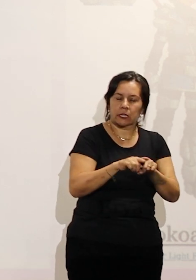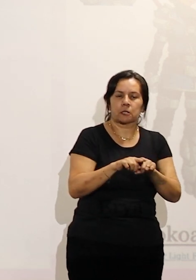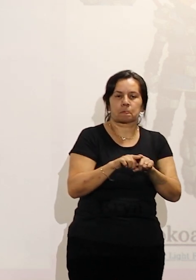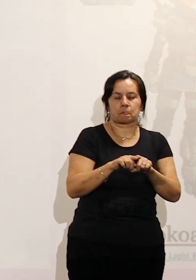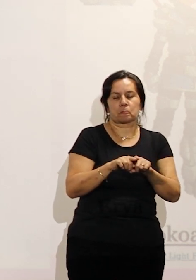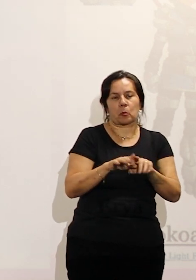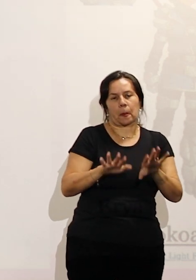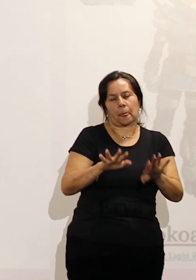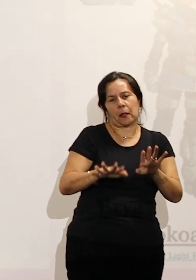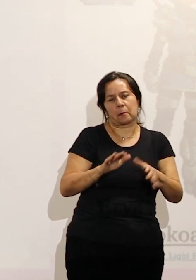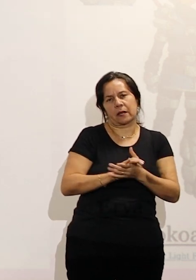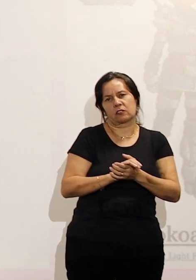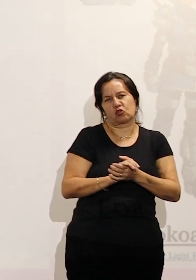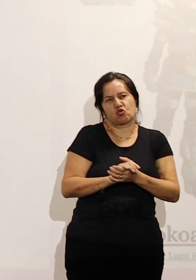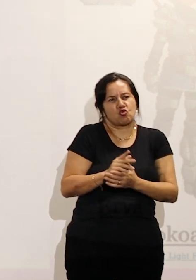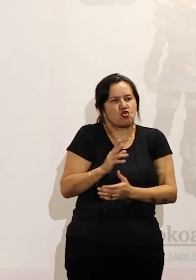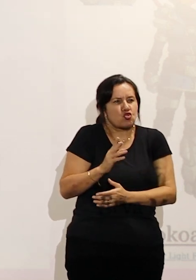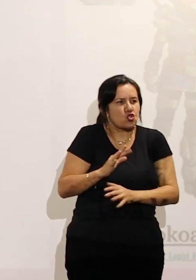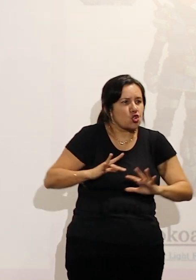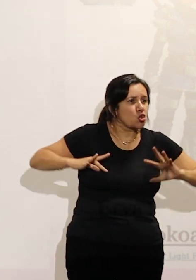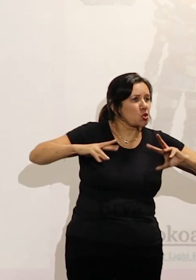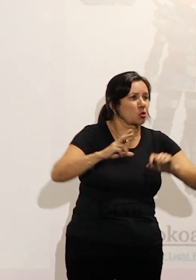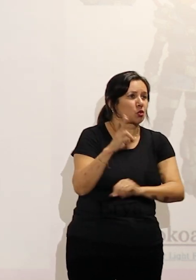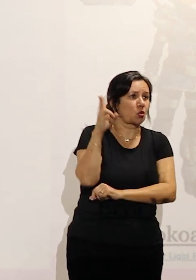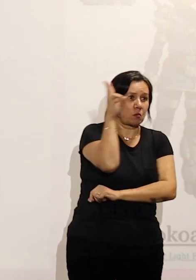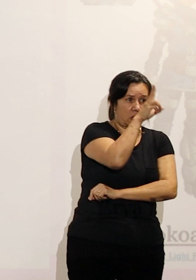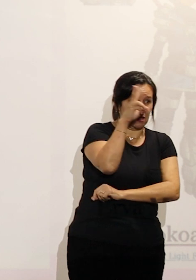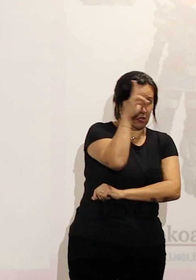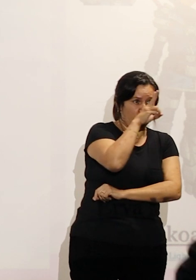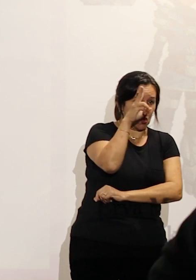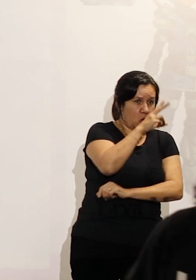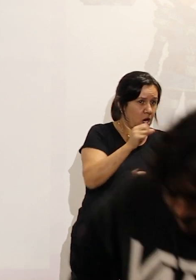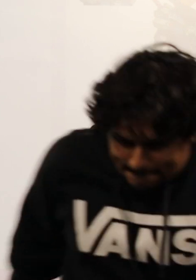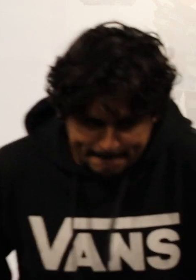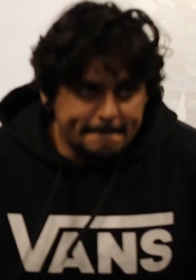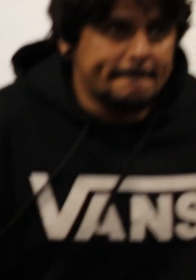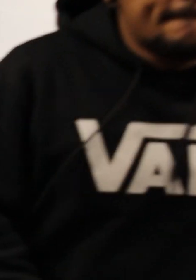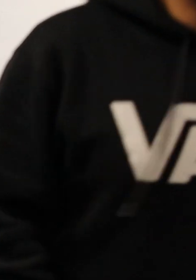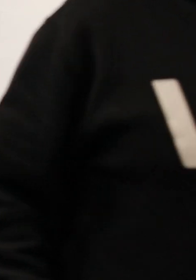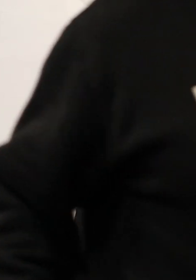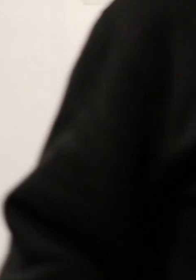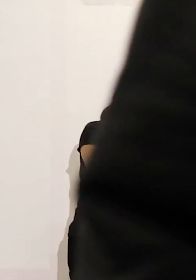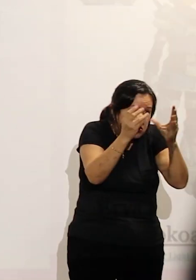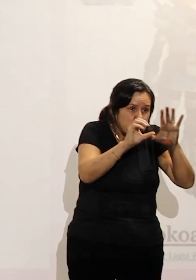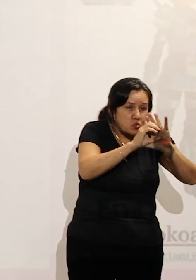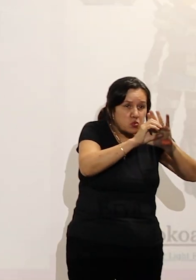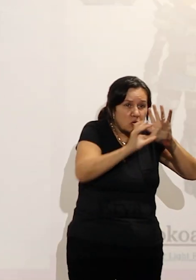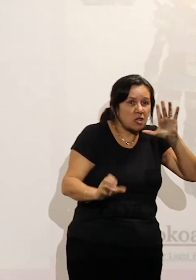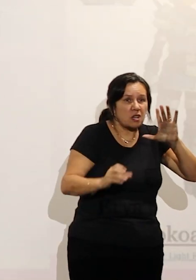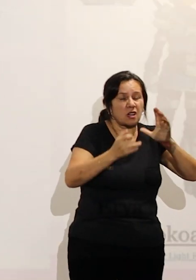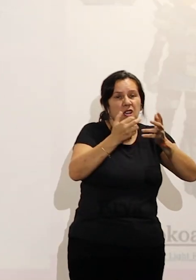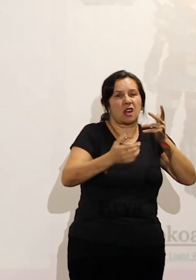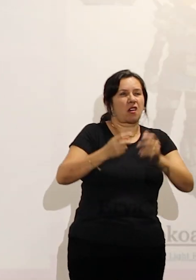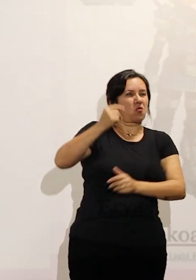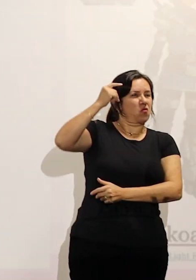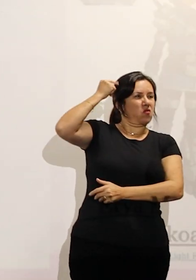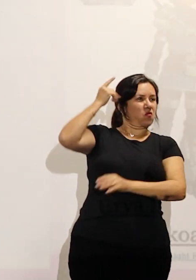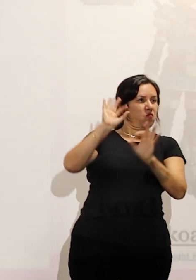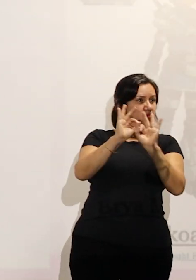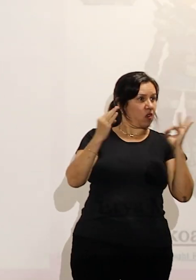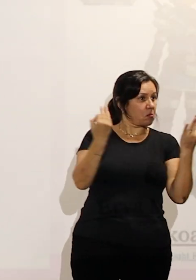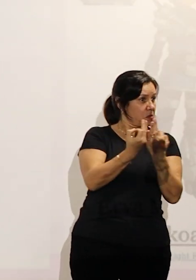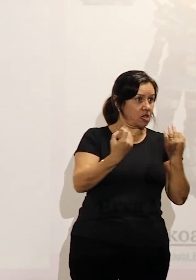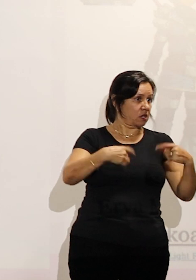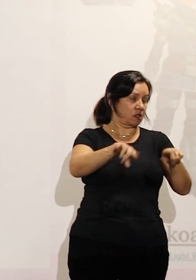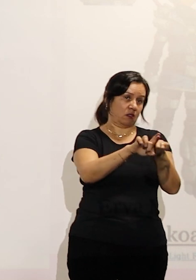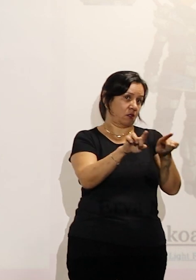de toda uma história que vem junto com os seus traços, ou seja, a história dos seus antepassados, né,